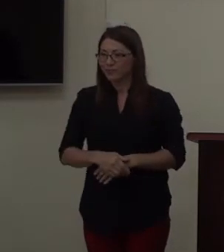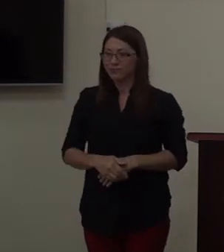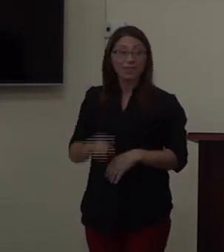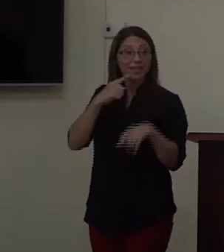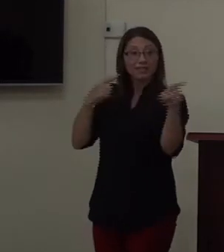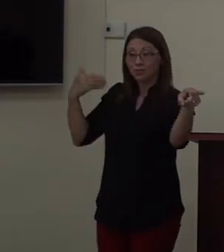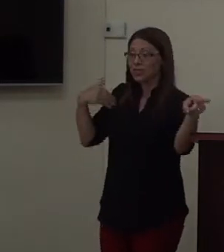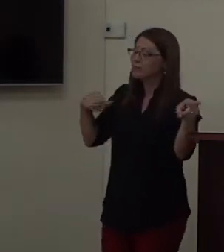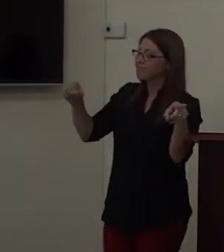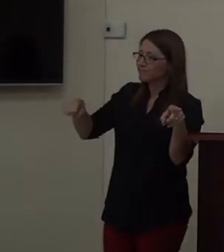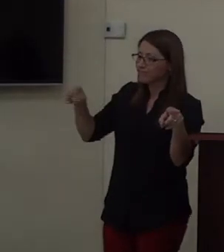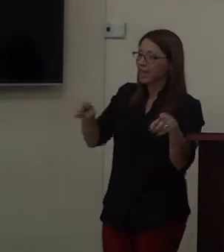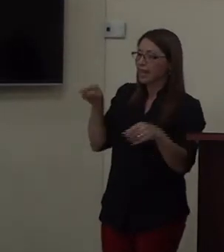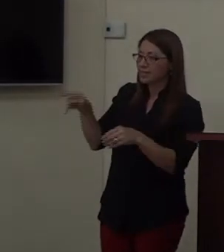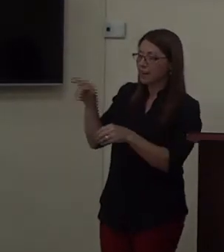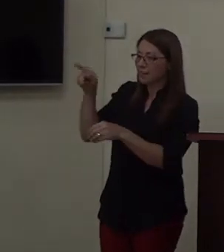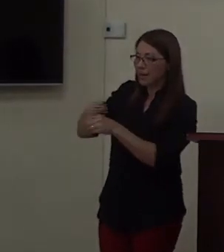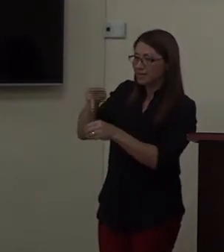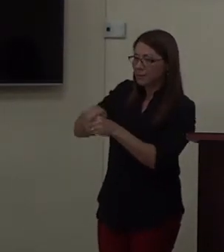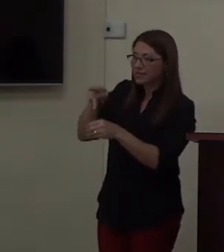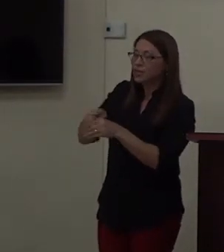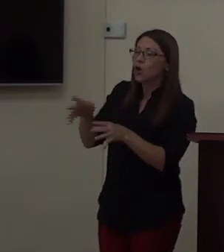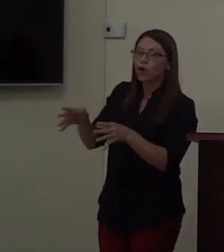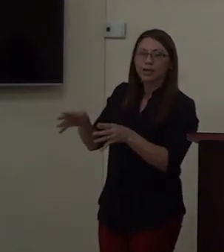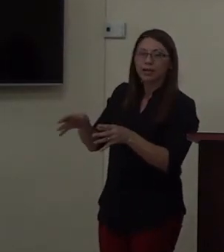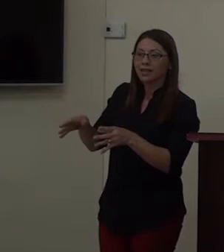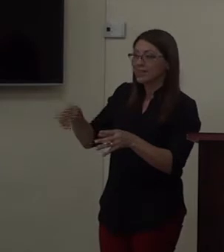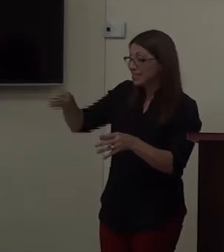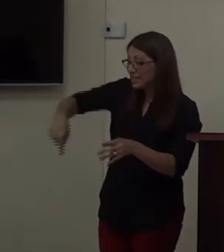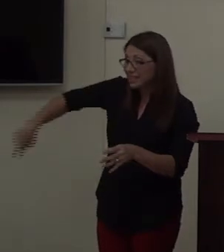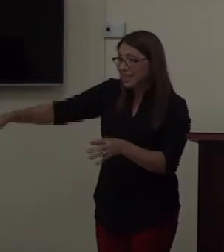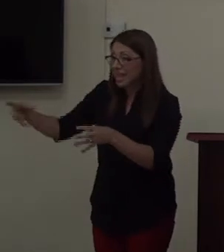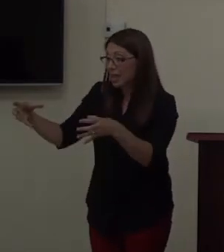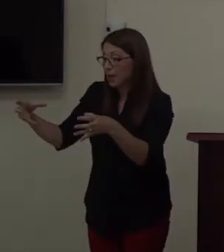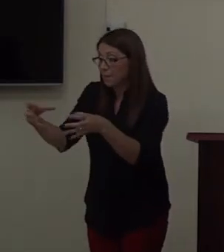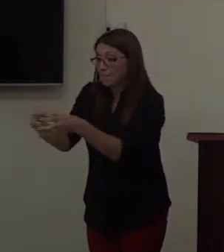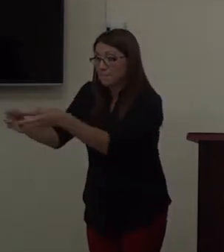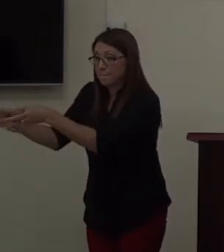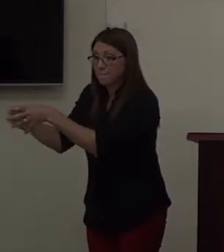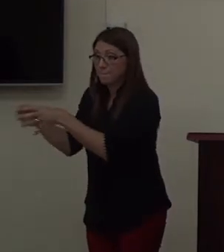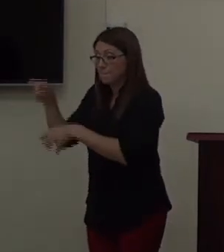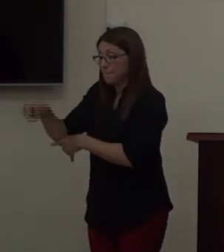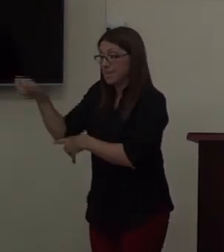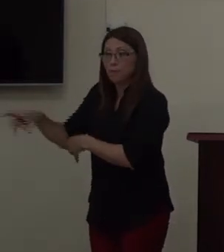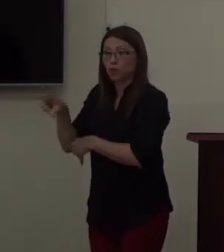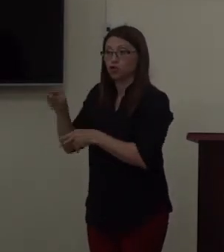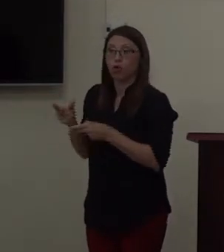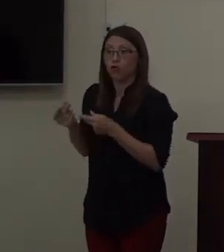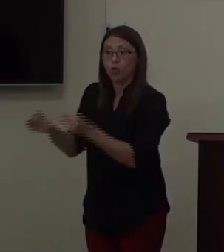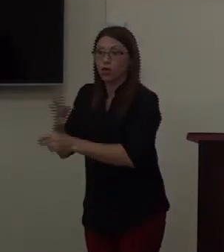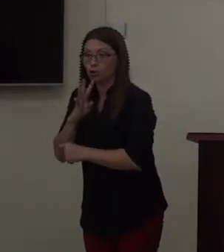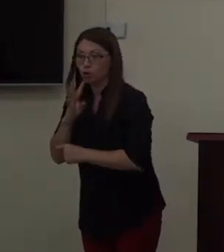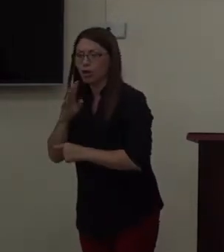Precisamente esa participación de la esfera del grupo, digamos, de miembros no fluidos, me llama mucho la atención, porque para